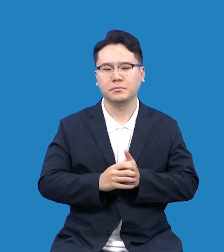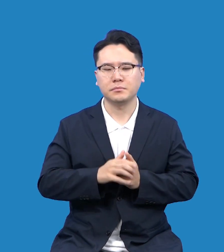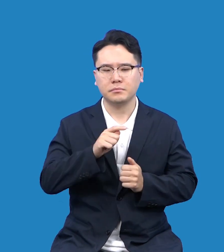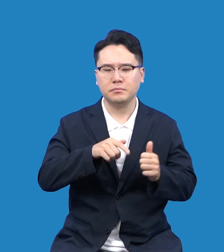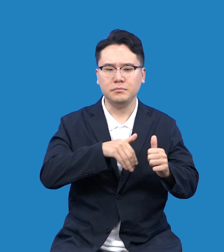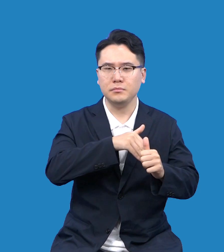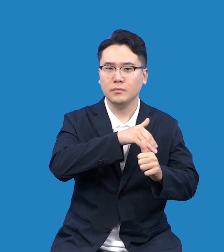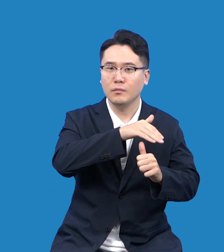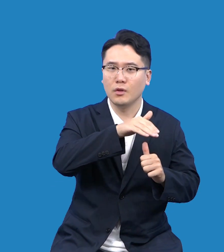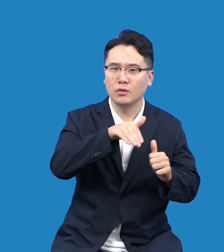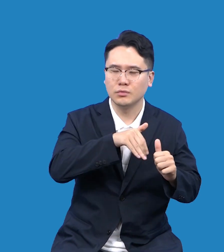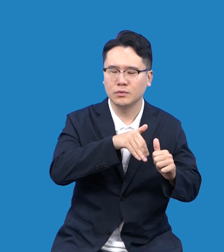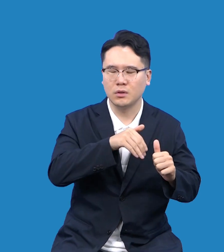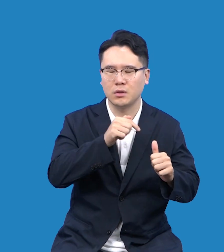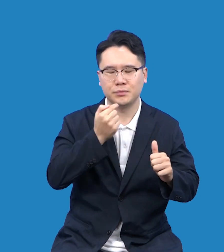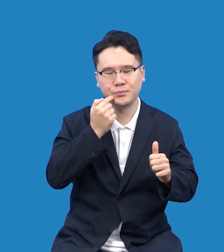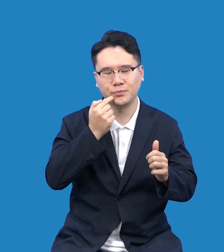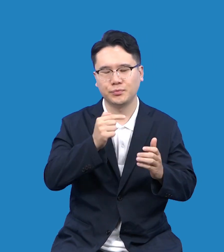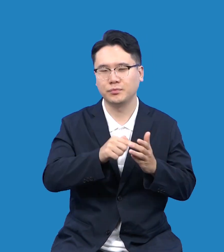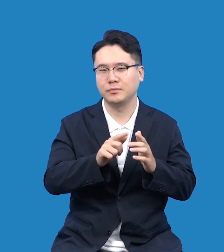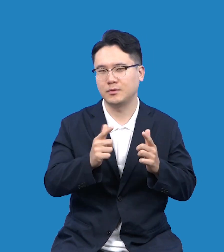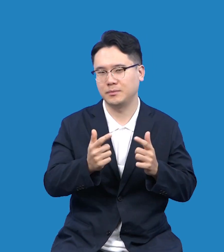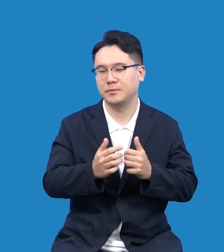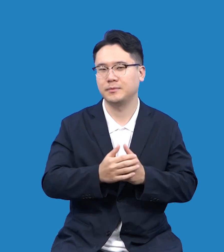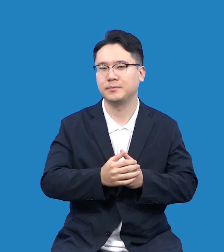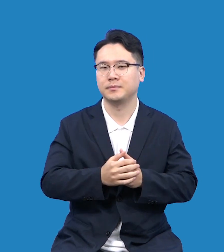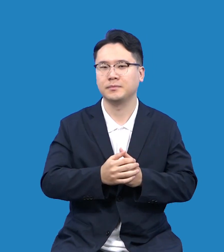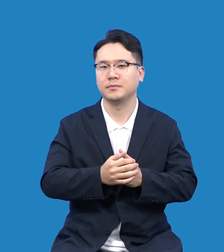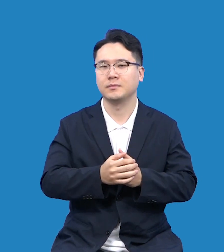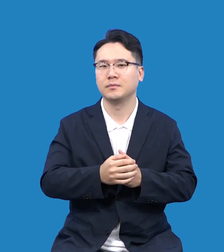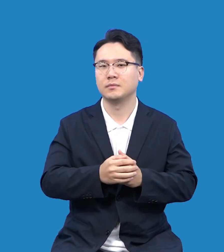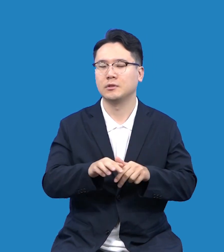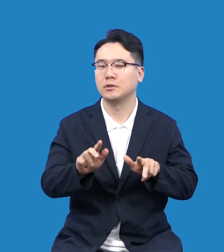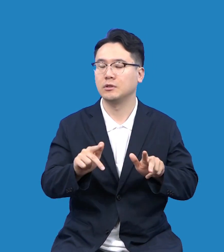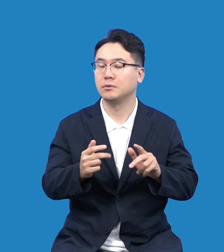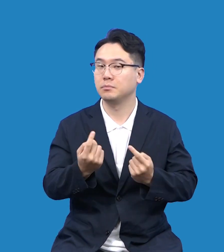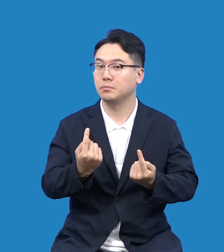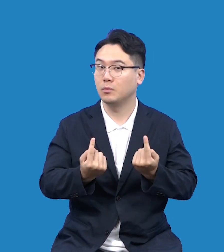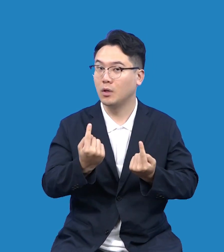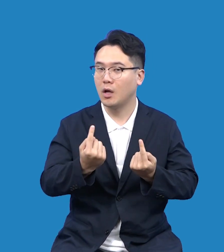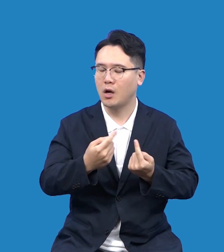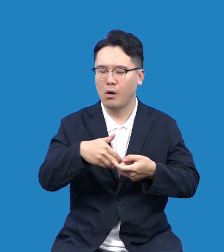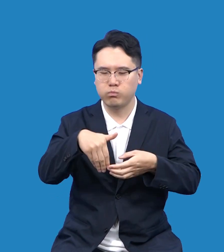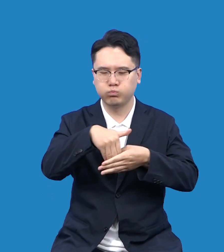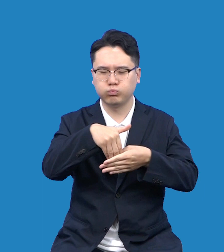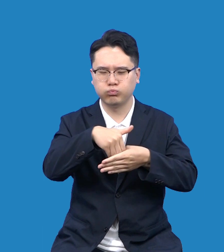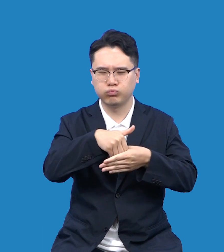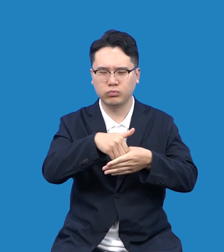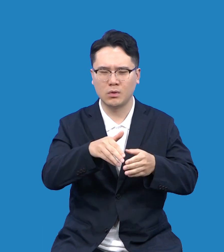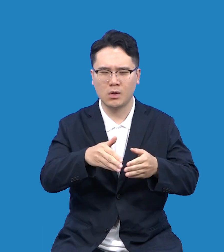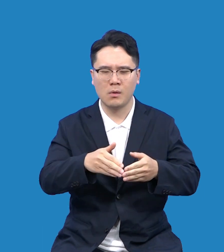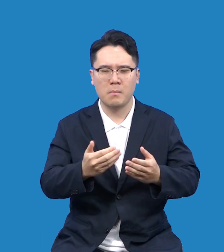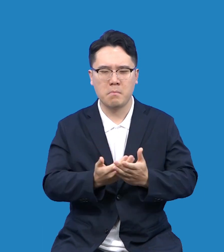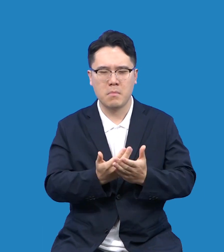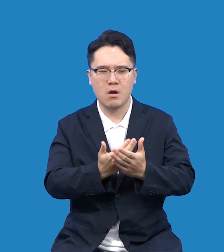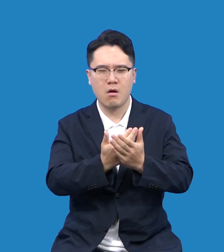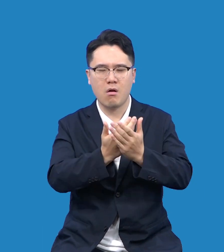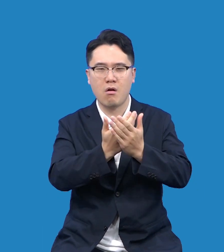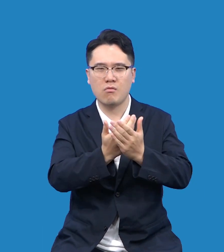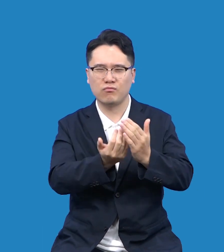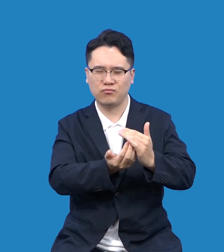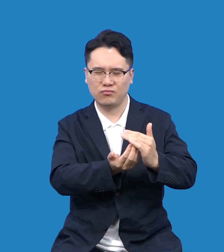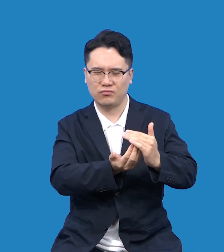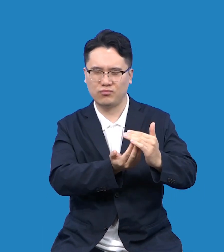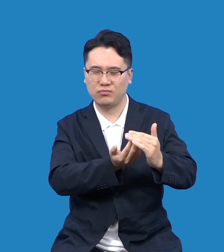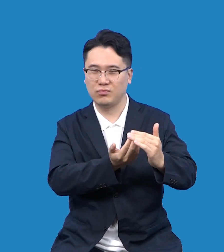않습니다. 그것은 지금보다 문화적으로 훨씬 뒤떨어진 과거의 삶도 그러했고